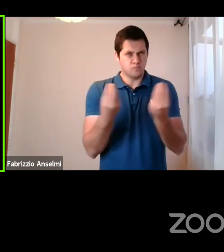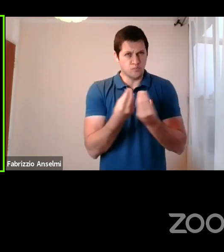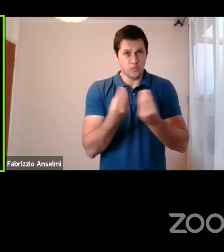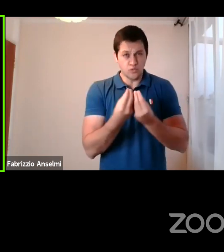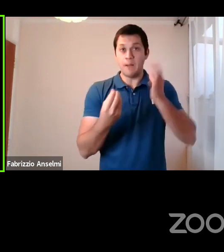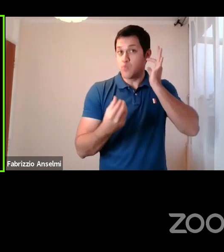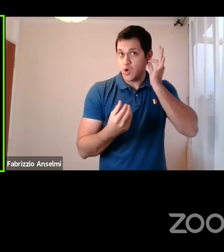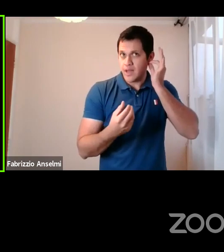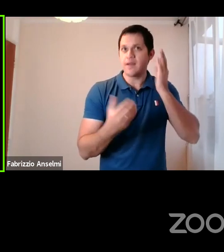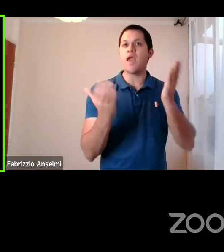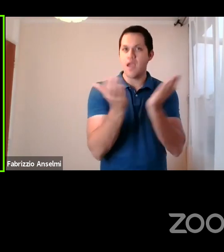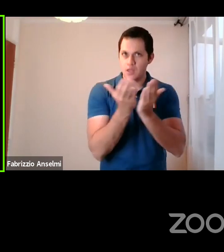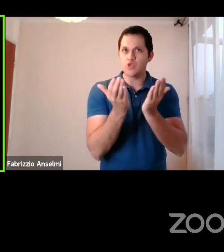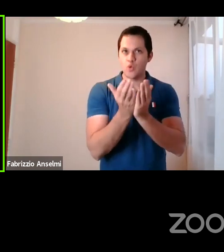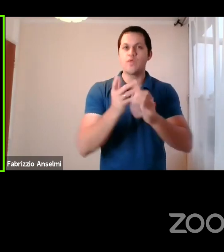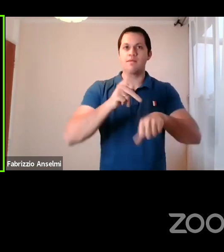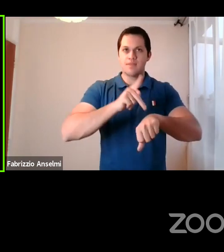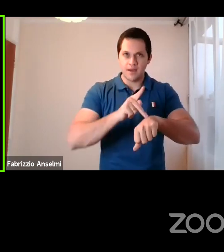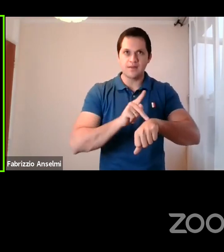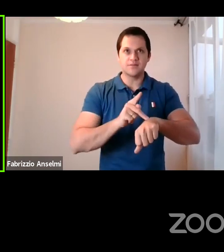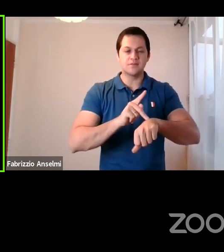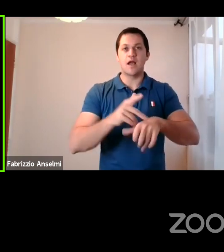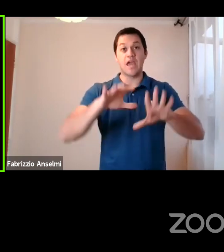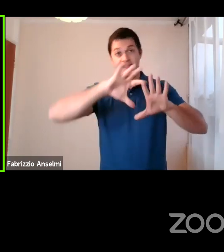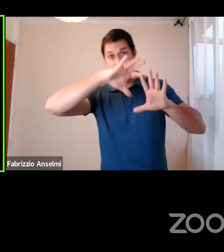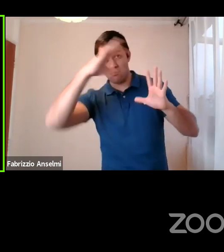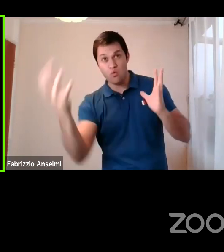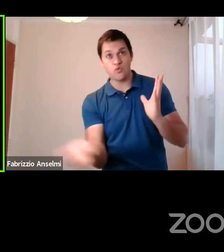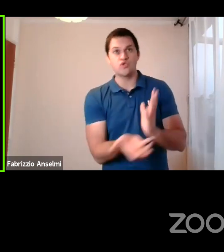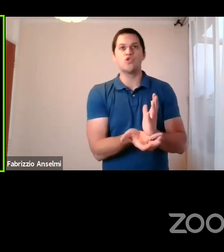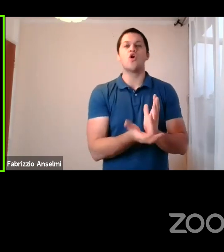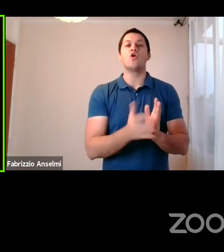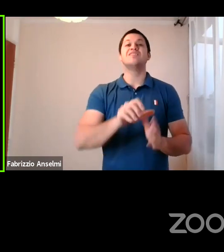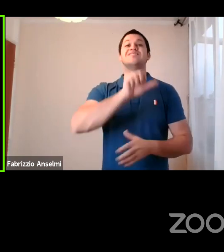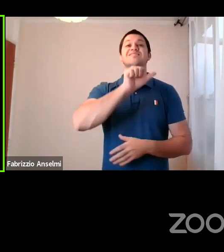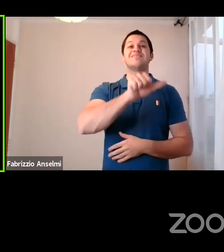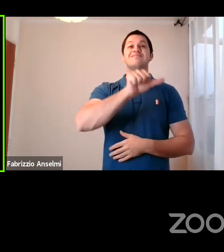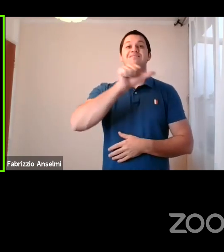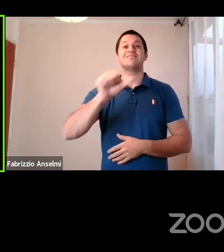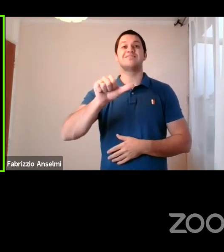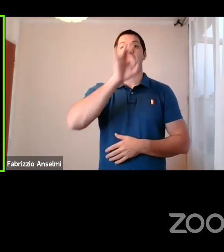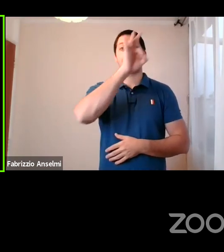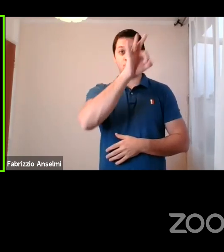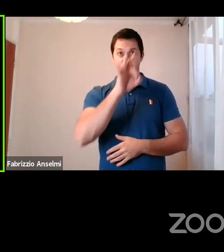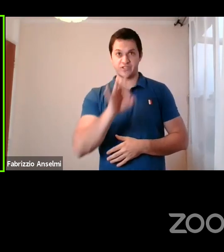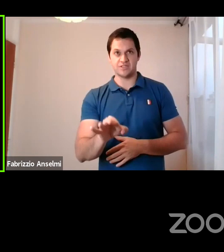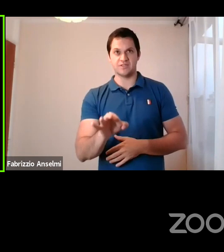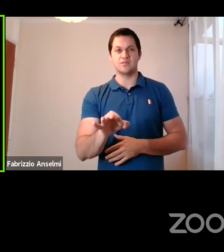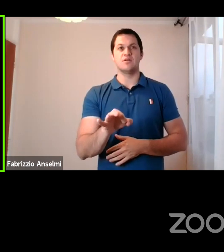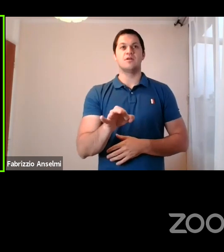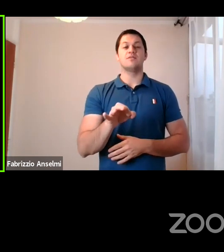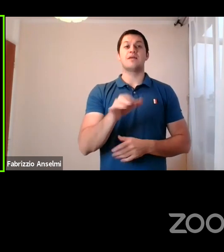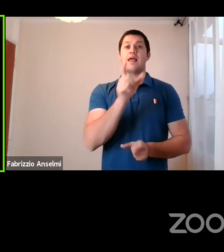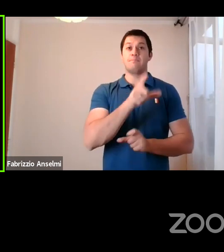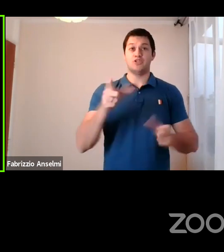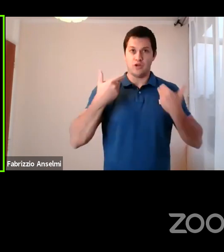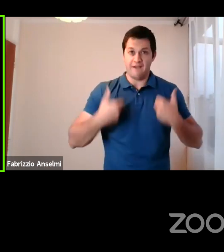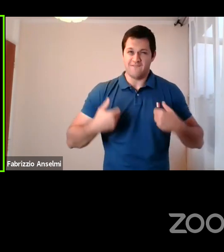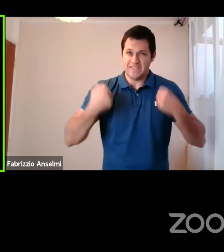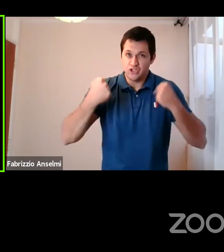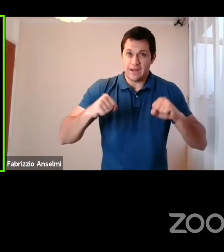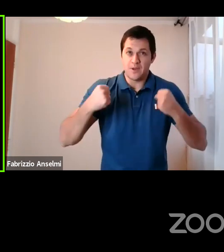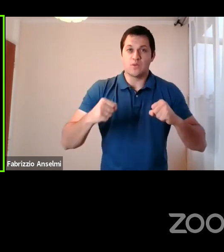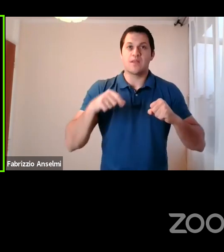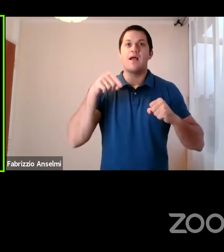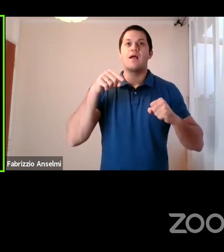femenina. A nivel globalmente, un 66% de los fisioterapeutas son mujeres, y